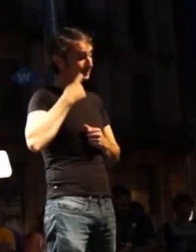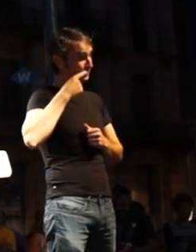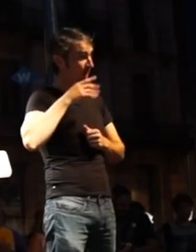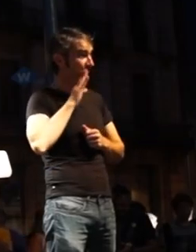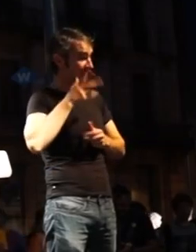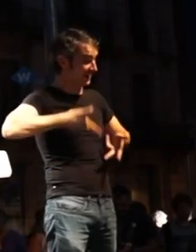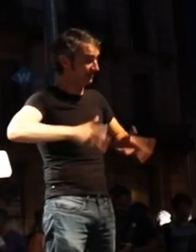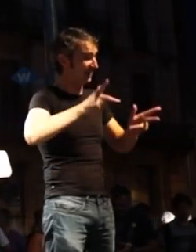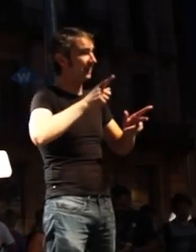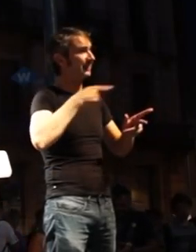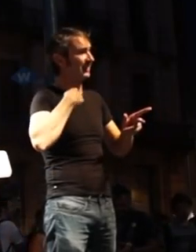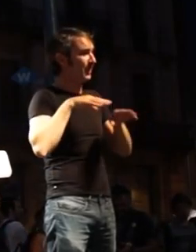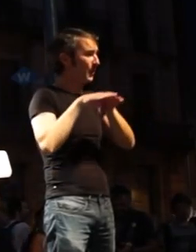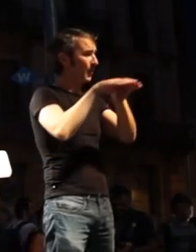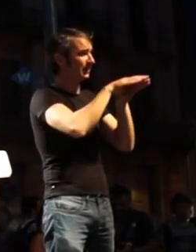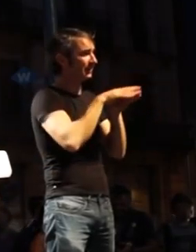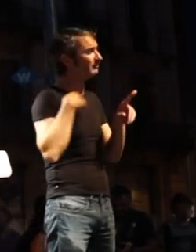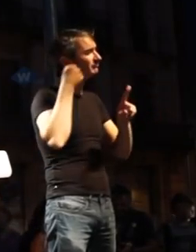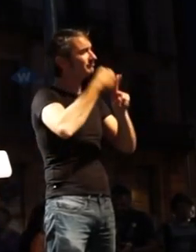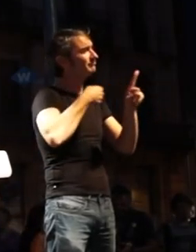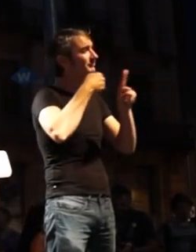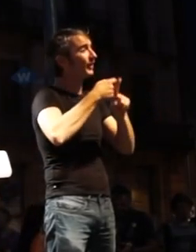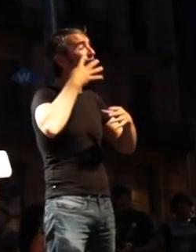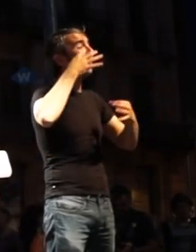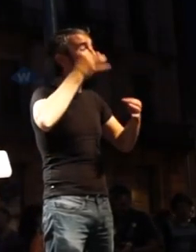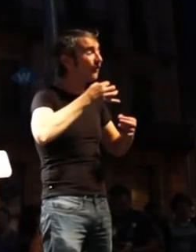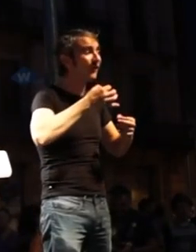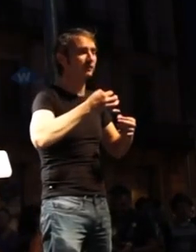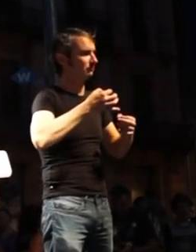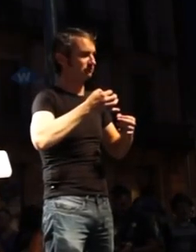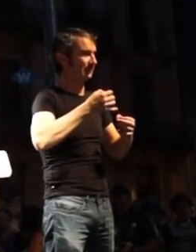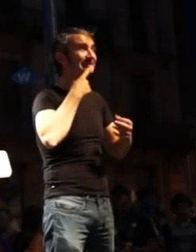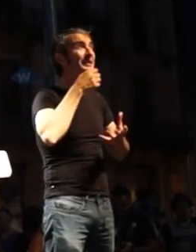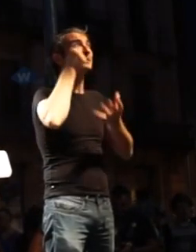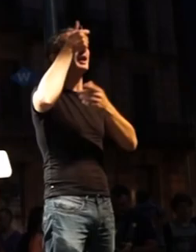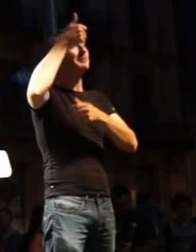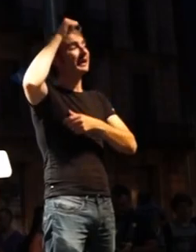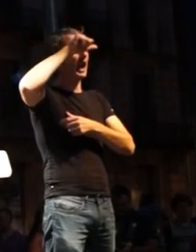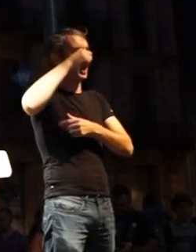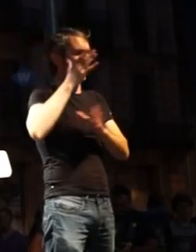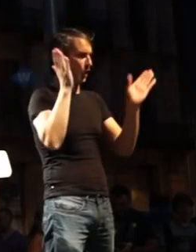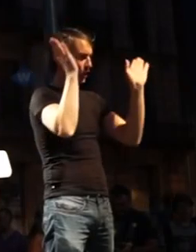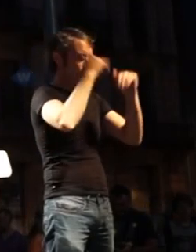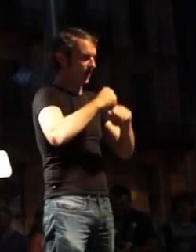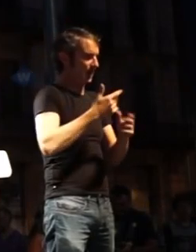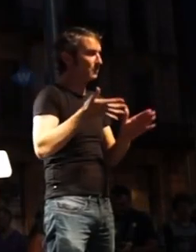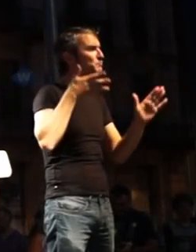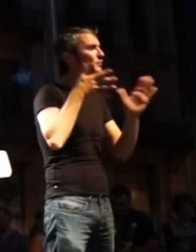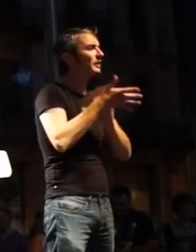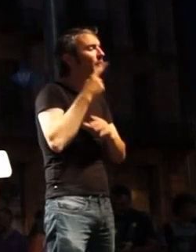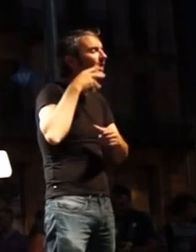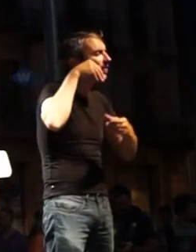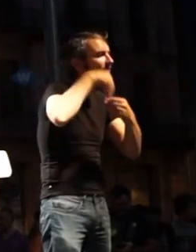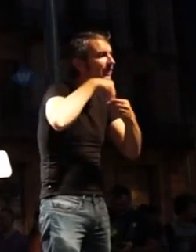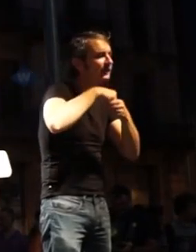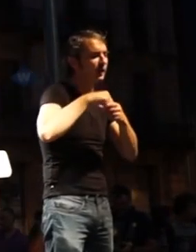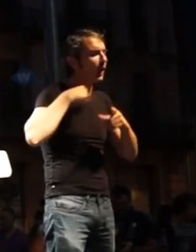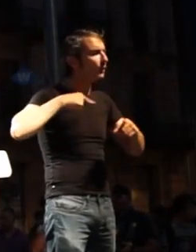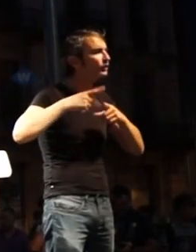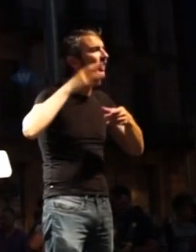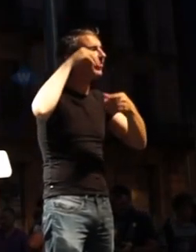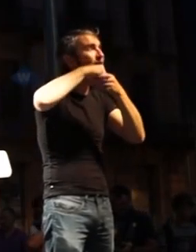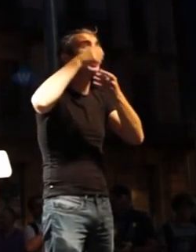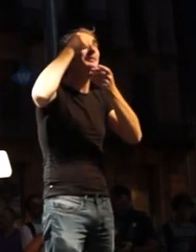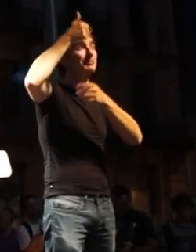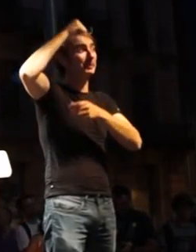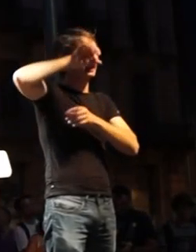igualtat que reclamem mai podran ser veritables dintre un sistema capitalista patriarcal. perquè és inherent a la pròpia organització del sistema